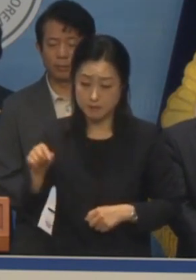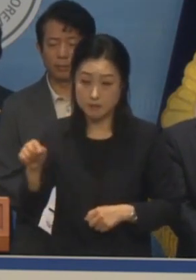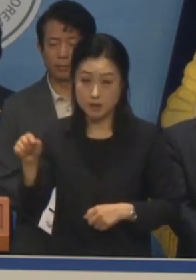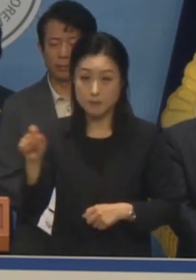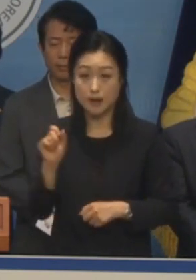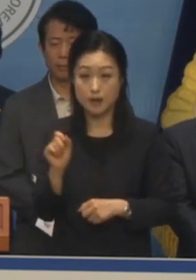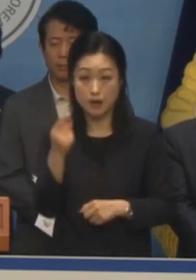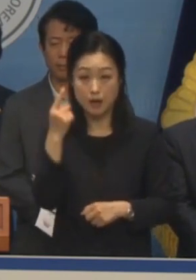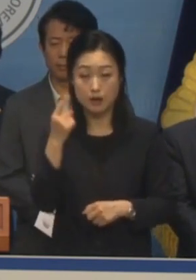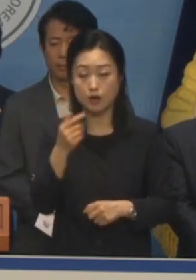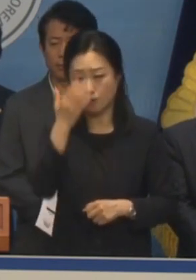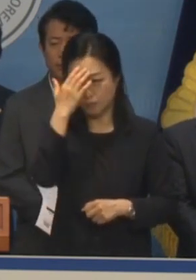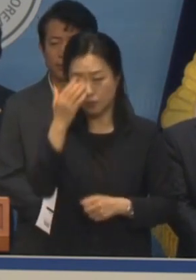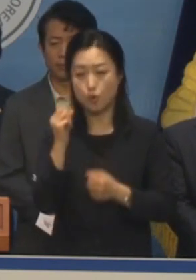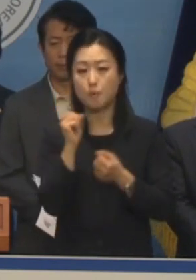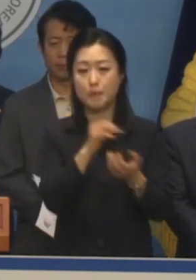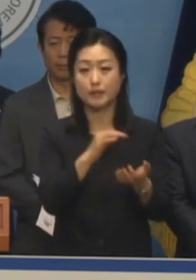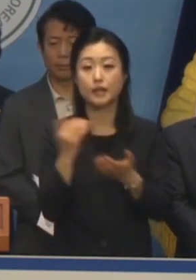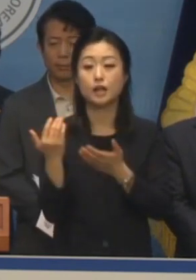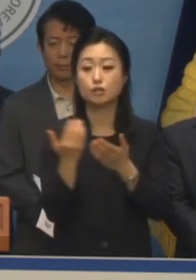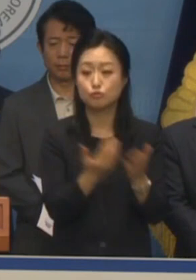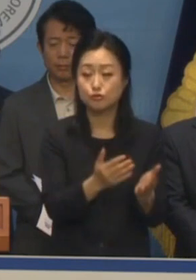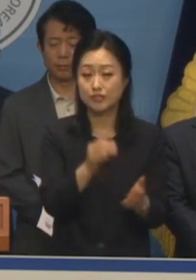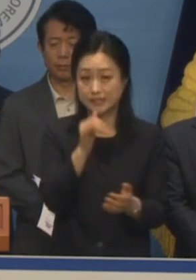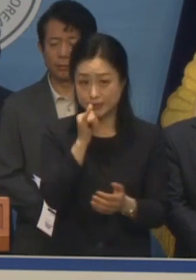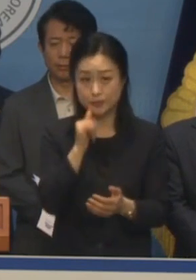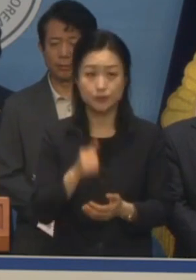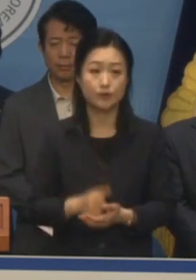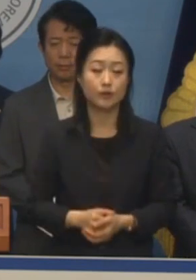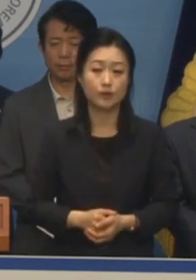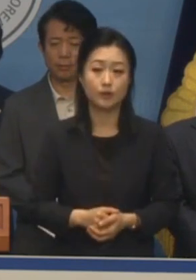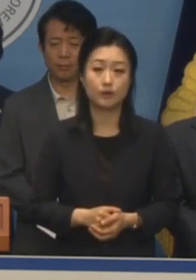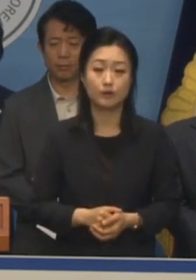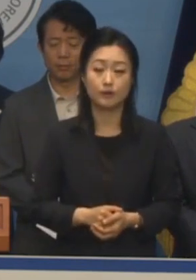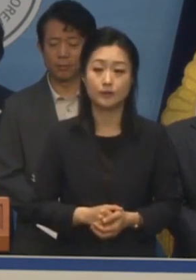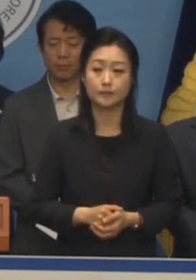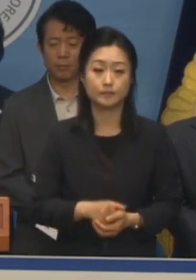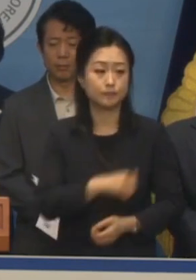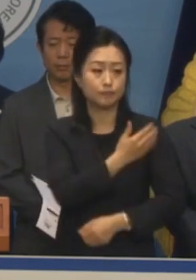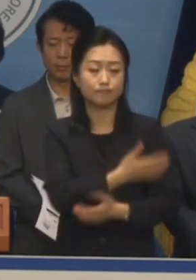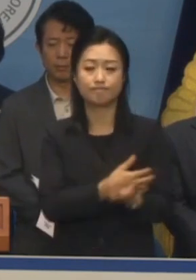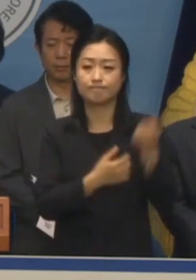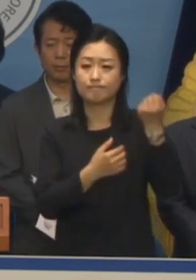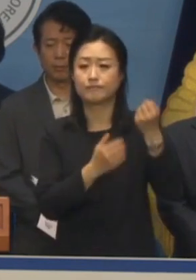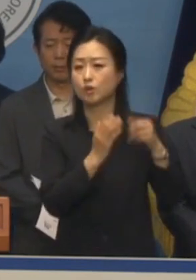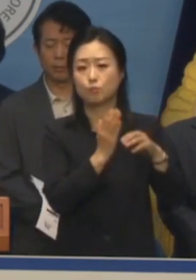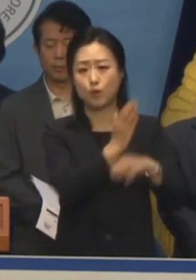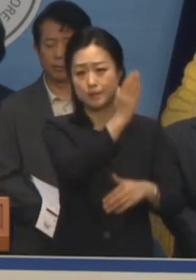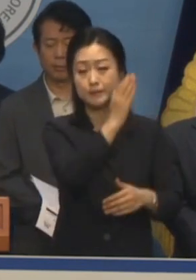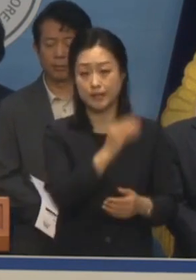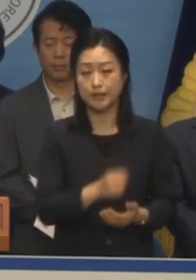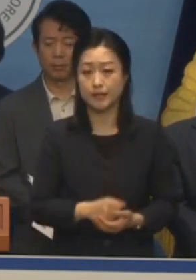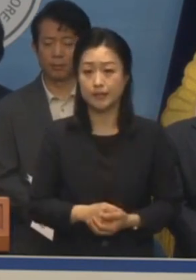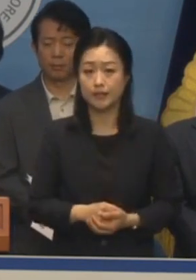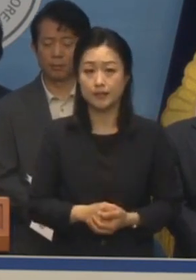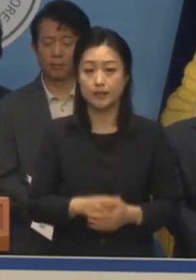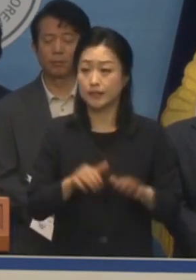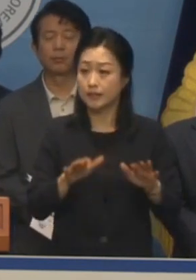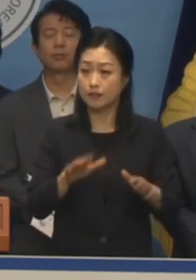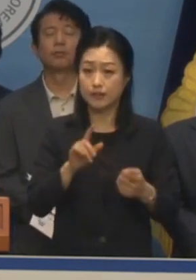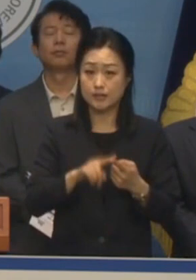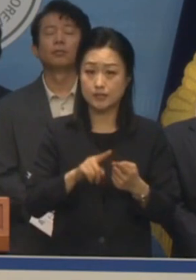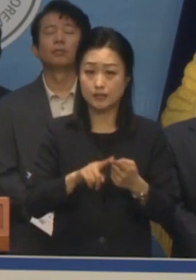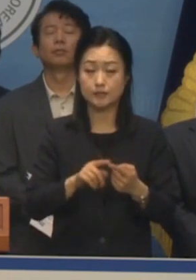지켜야 고객들에게 무료 배달 혜택을 드릴 수가 있습니다. 우월적 지위 남용이라고 생각합니다. 이는